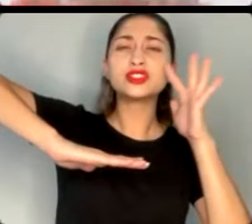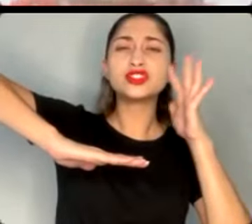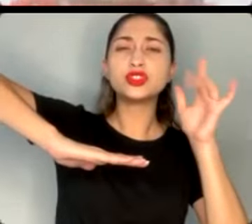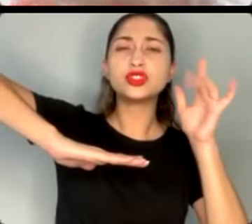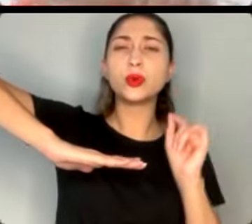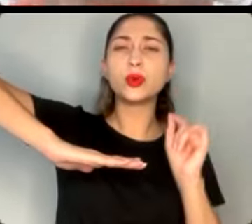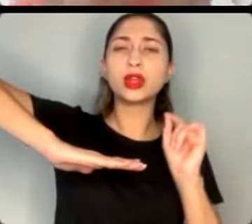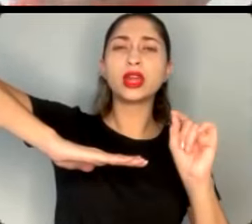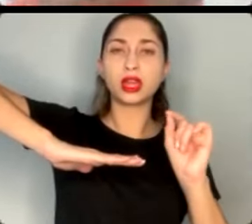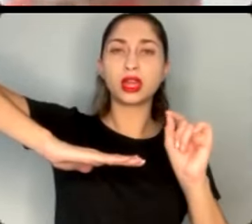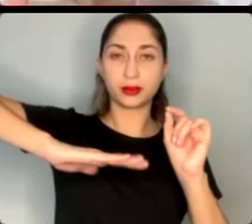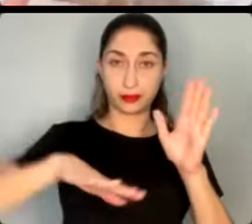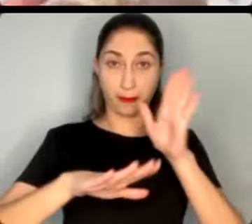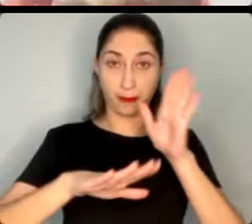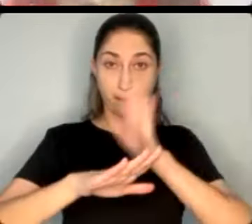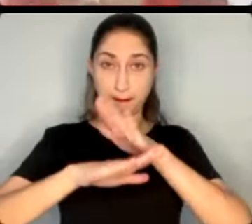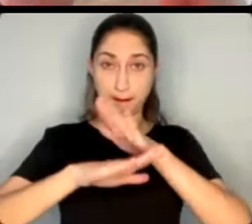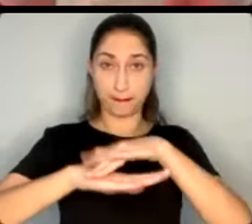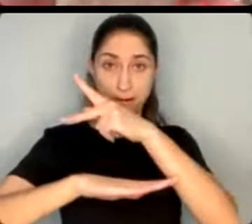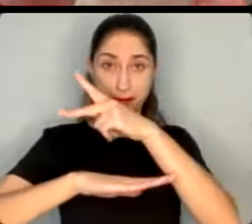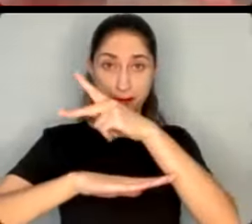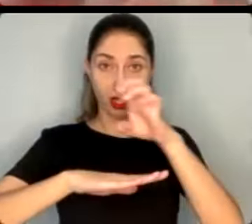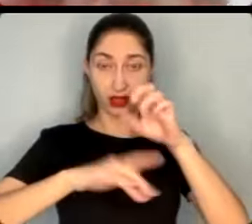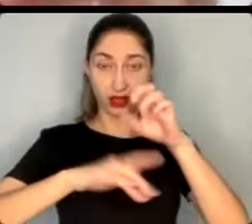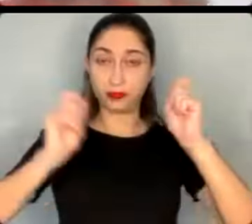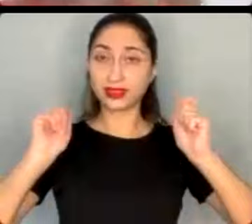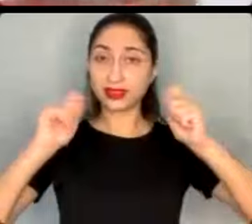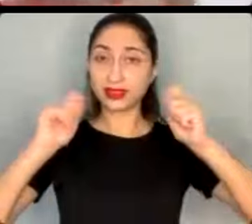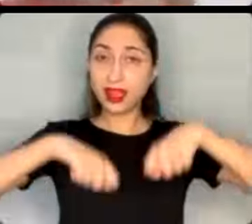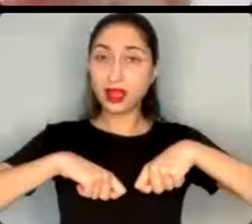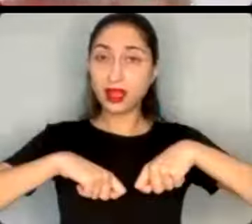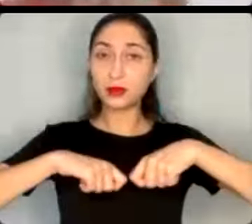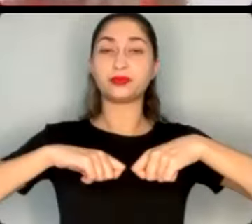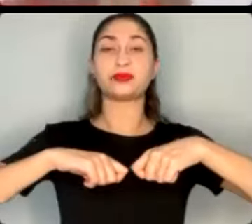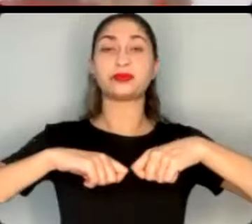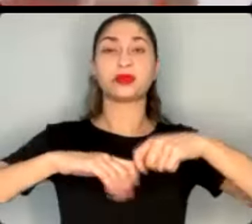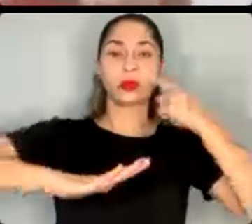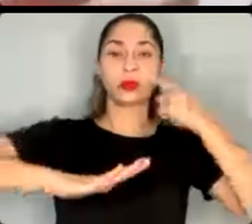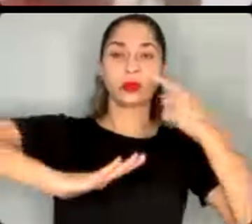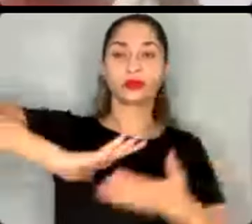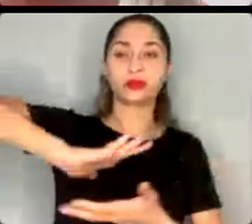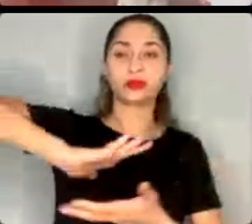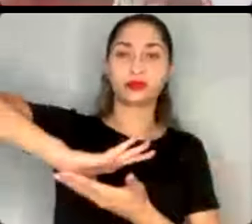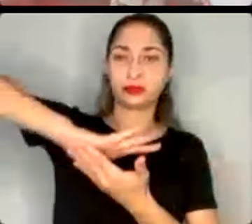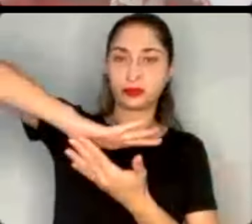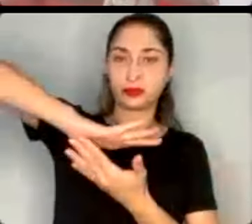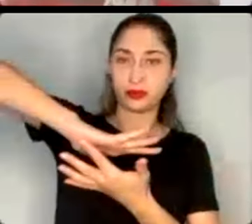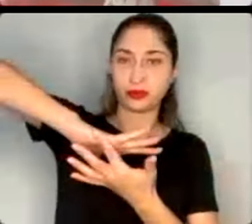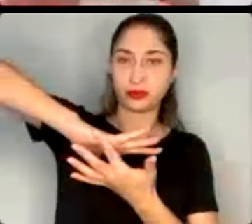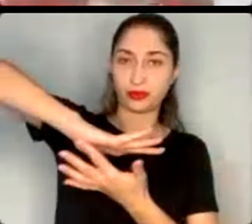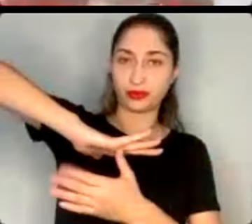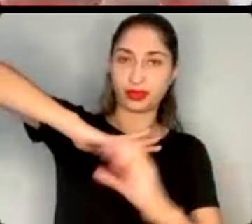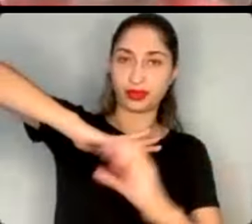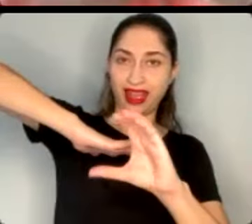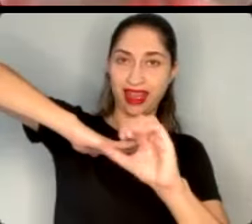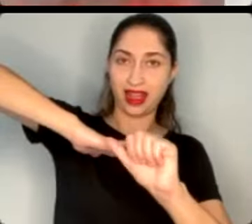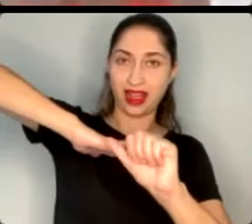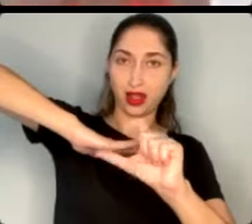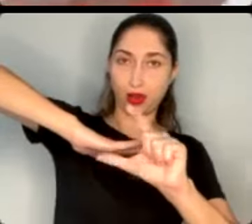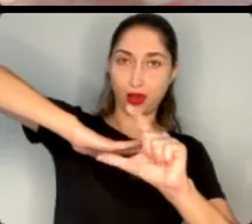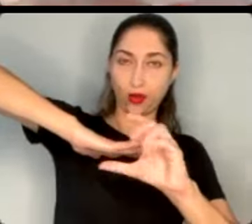criar aí no seu pé um espaço, né, entre o calcânio e essa região do centro do pé e